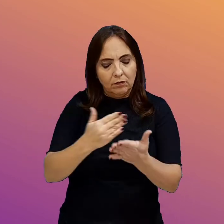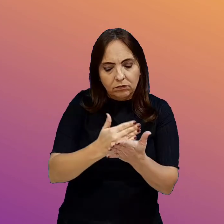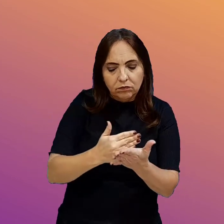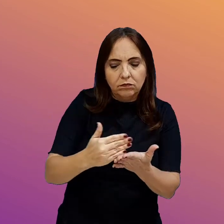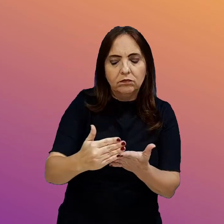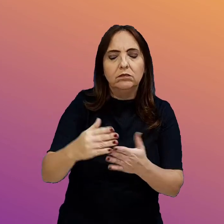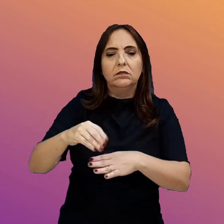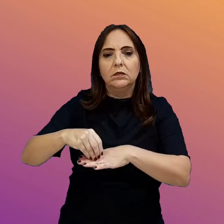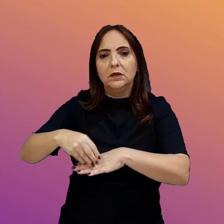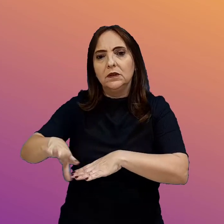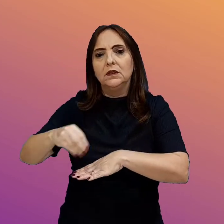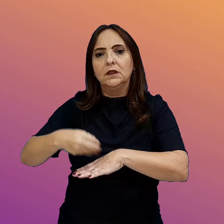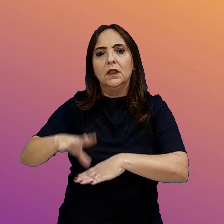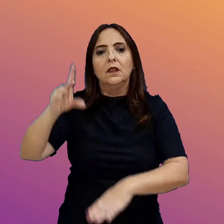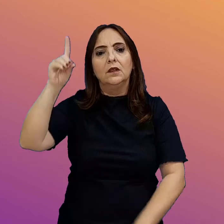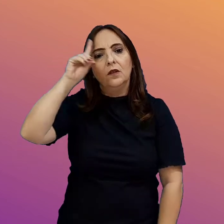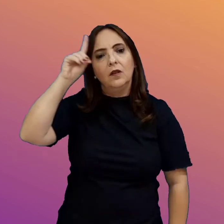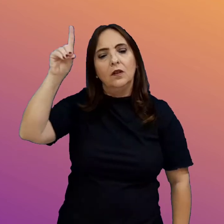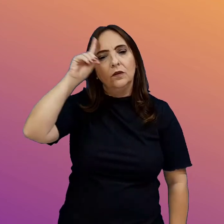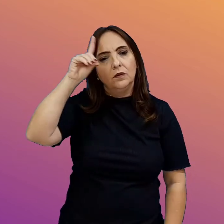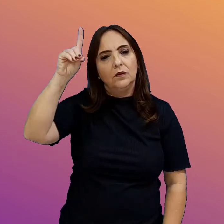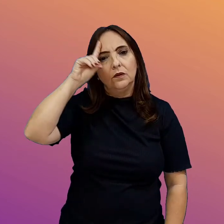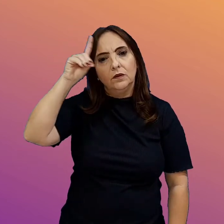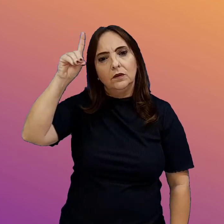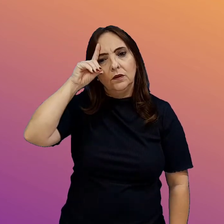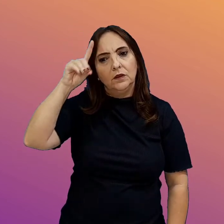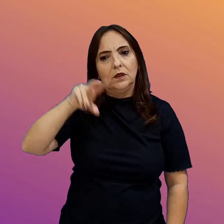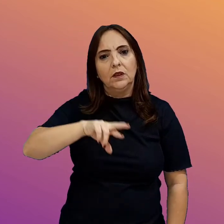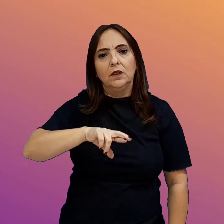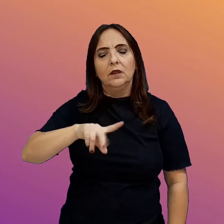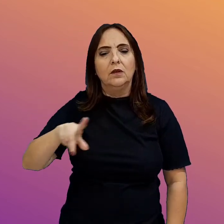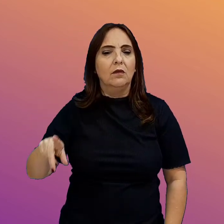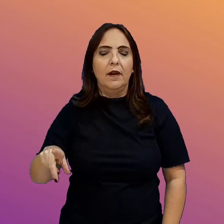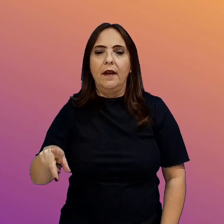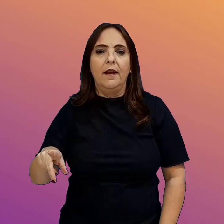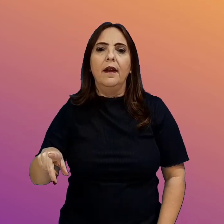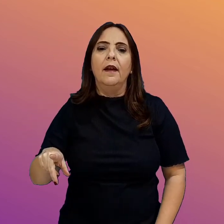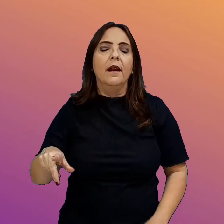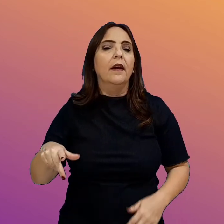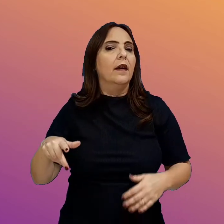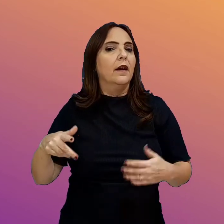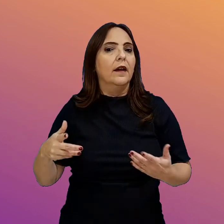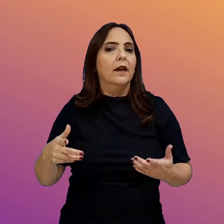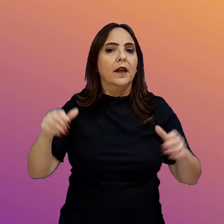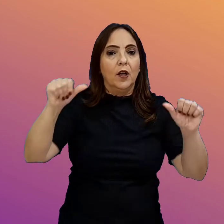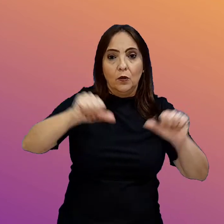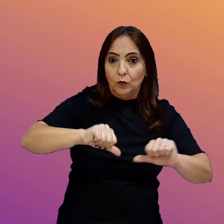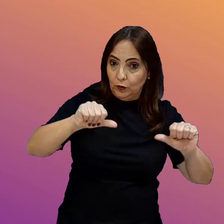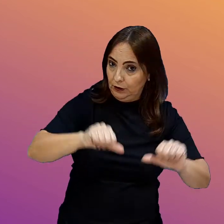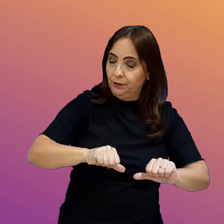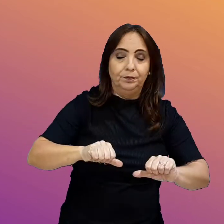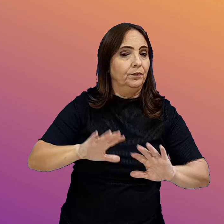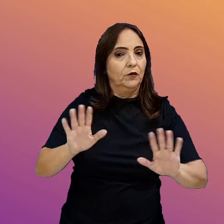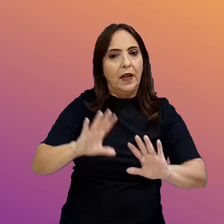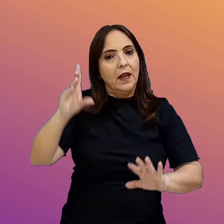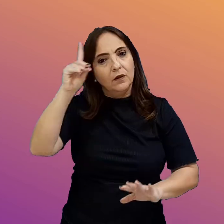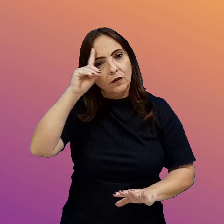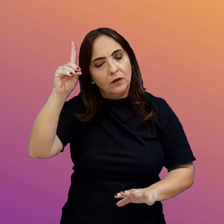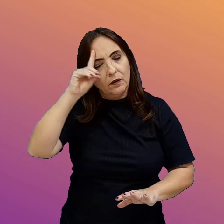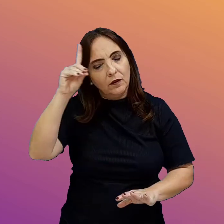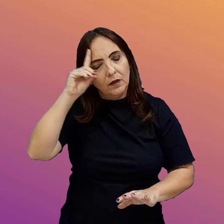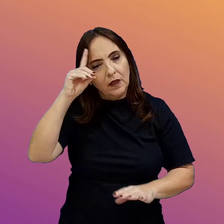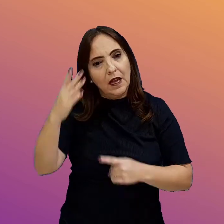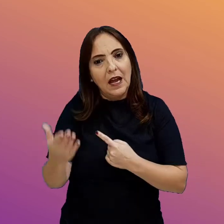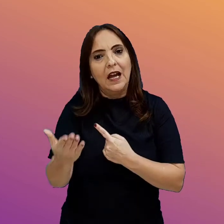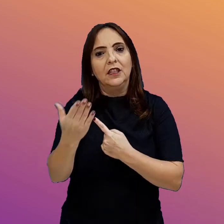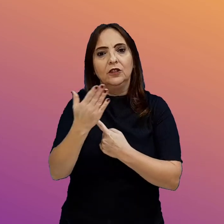foi ensinando que a rotina ela não é uma coisa perniciosa. As rotinas elas ajudam a gente a